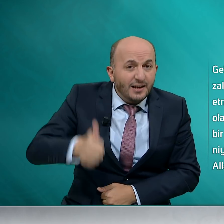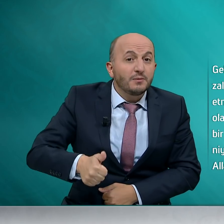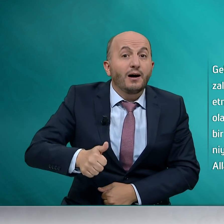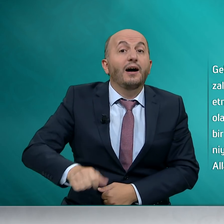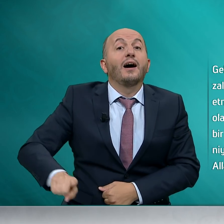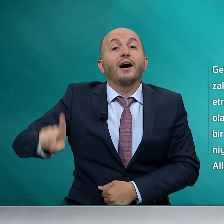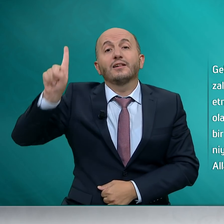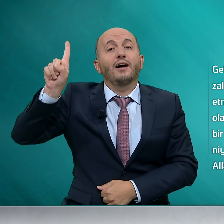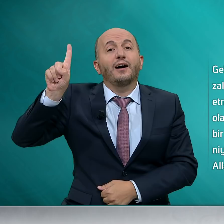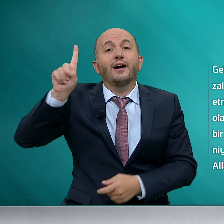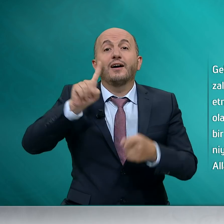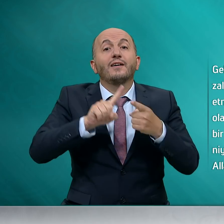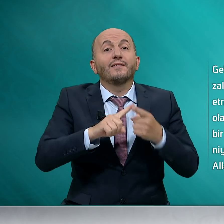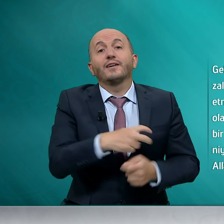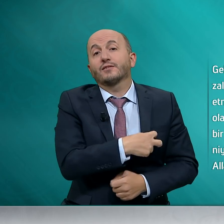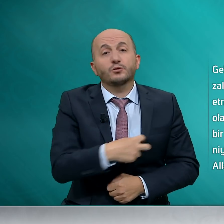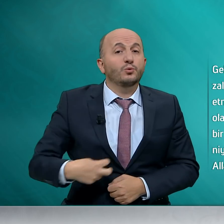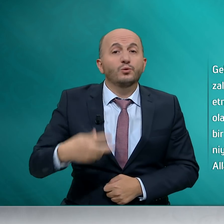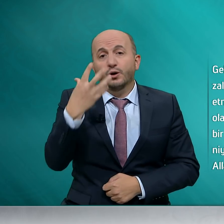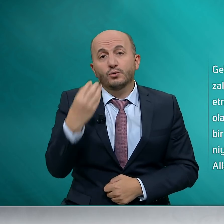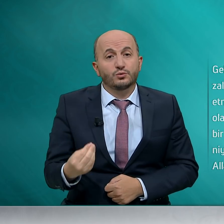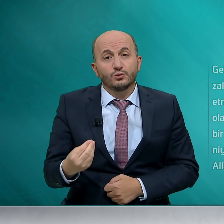daima Allah'a ve Resulüne olsun.